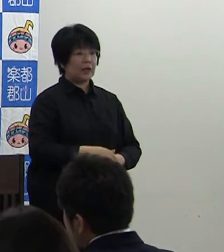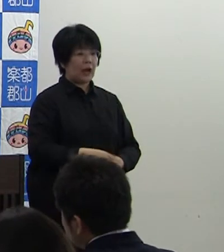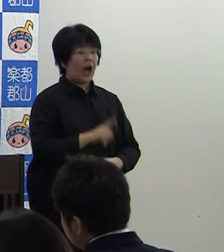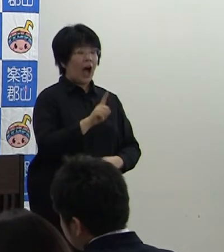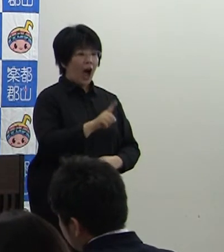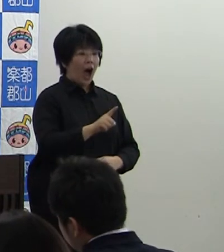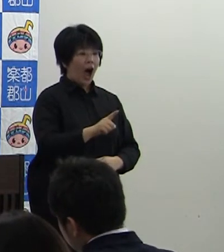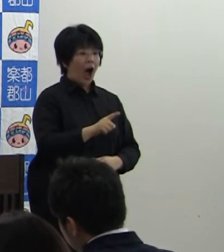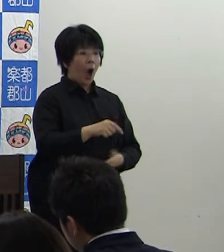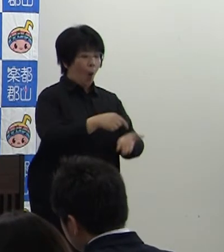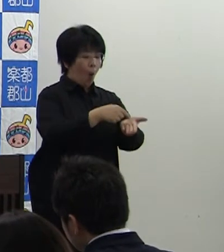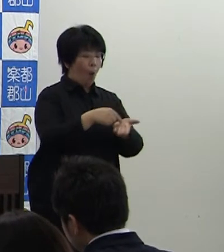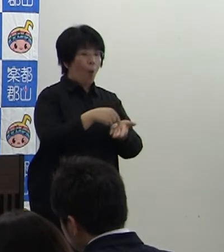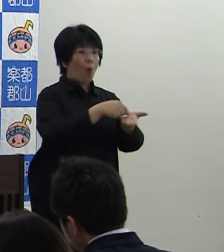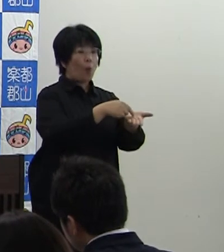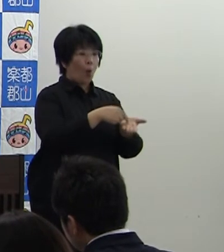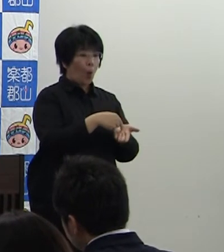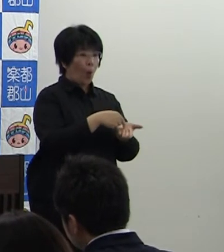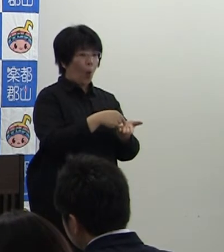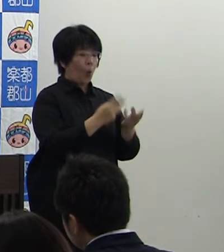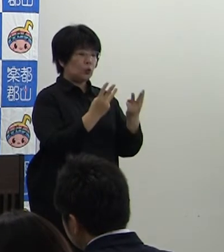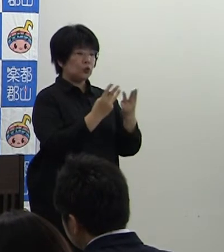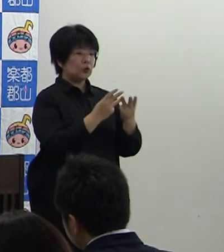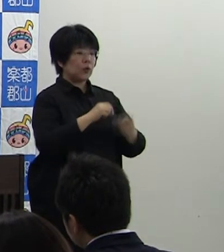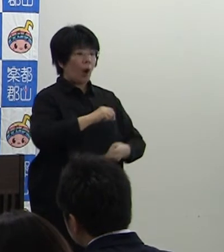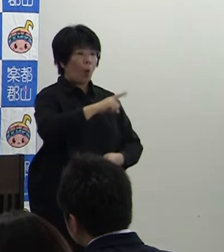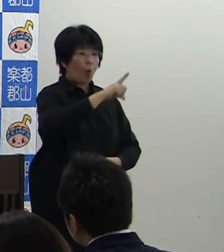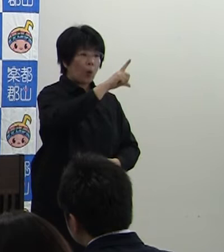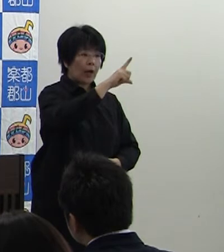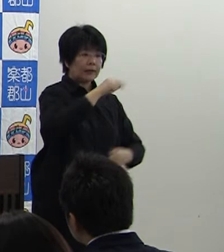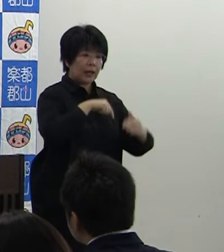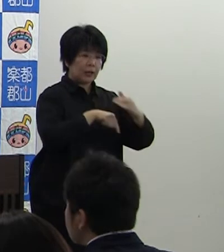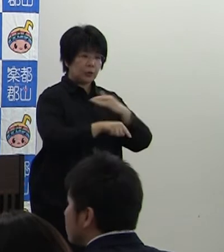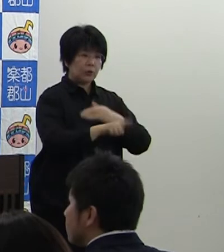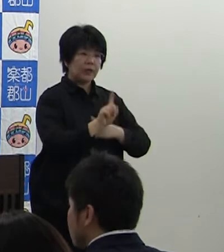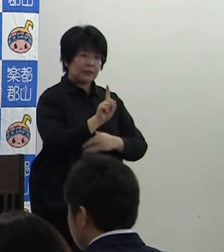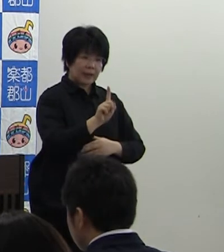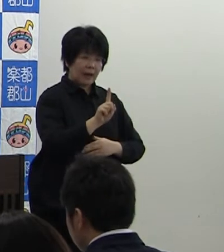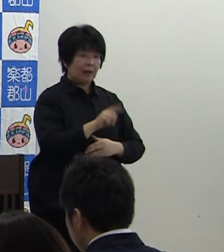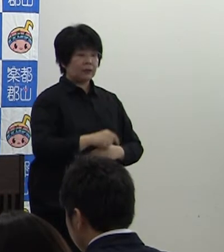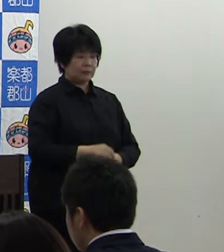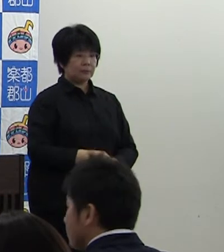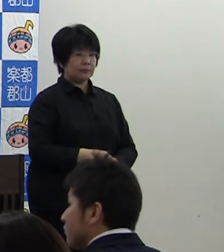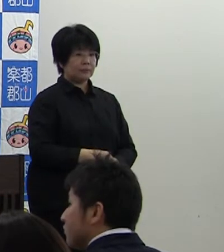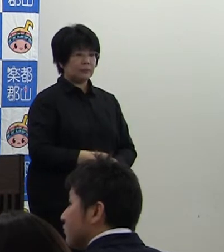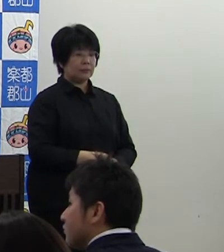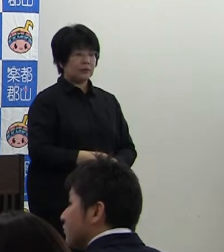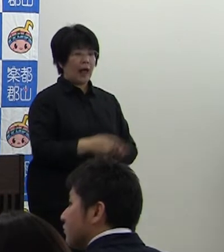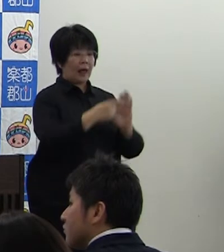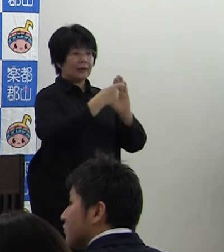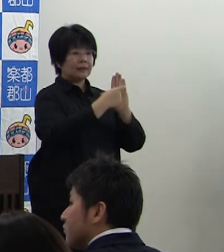的形ではないということでしょうか。重複するものが何個かあった